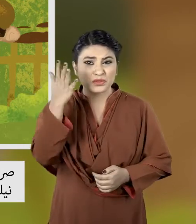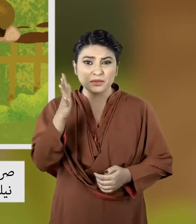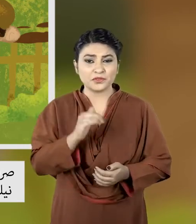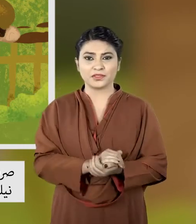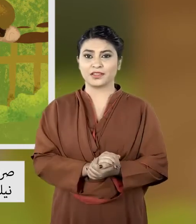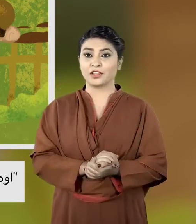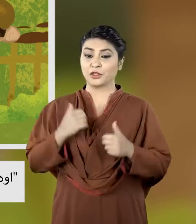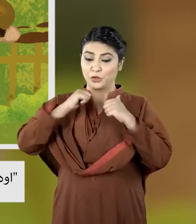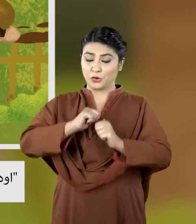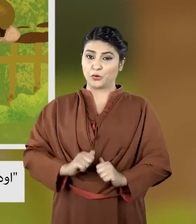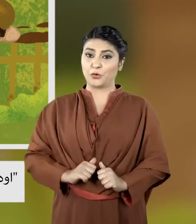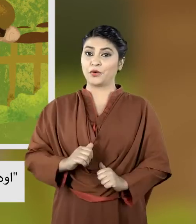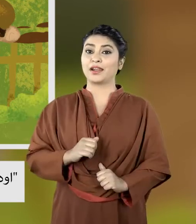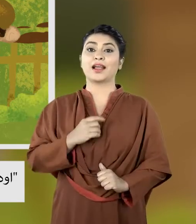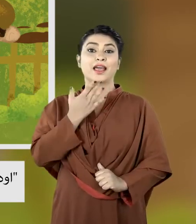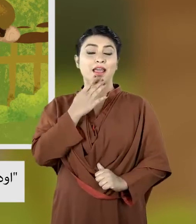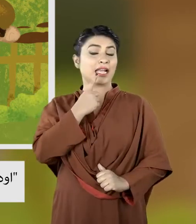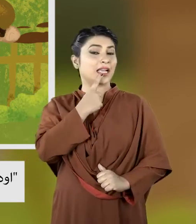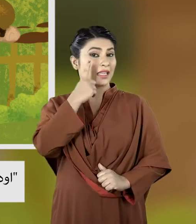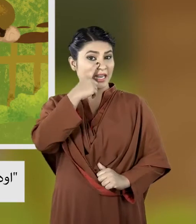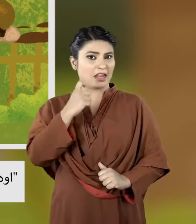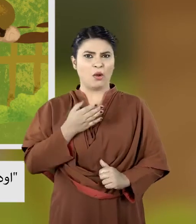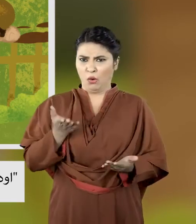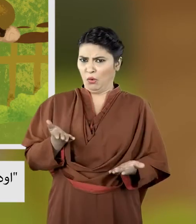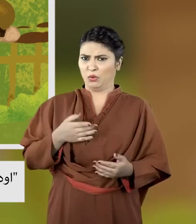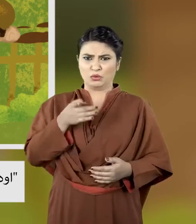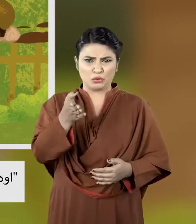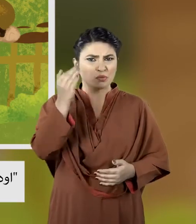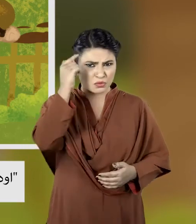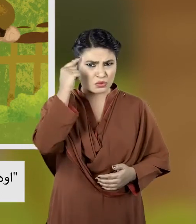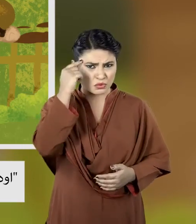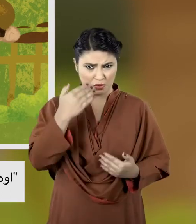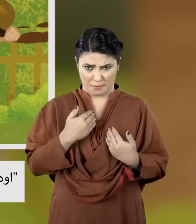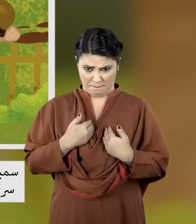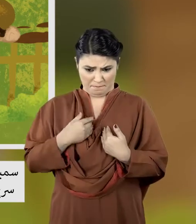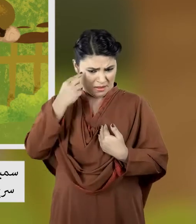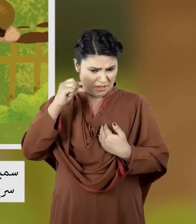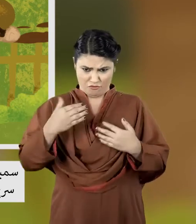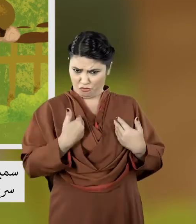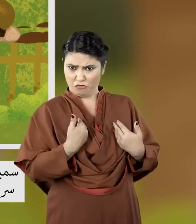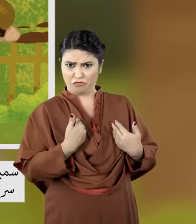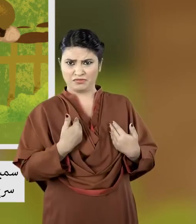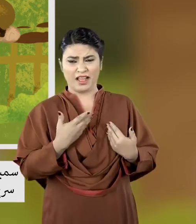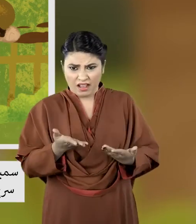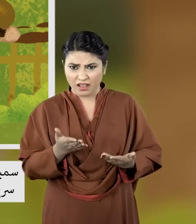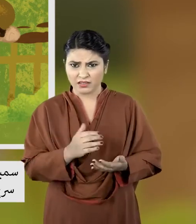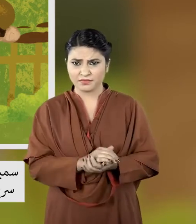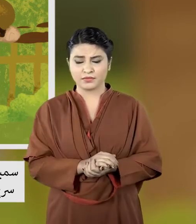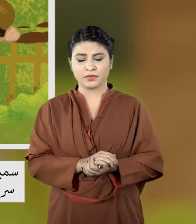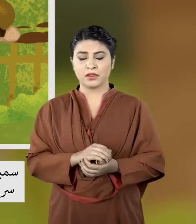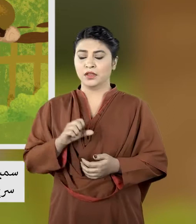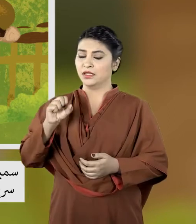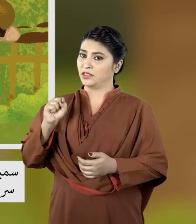تھا۔ اوہ، تو تم سوچتے ہو کہ میں بیوقوف ہوں؟ ہاں، سمبا نے کہا، ویسے